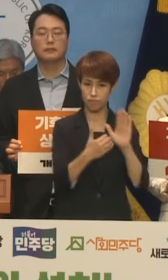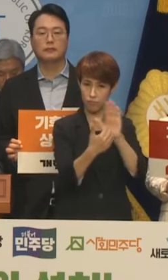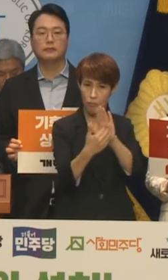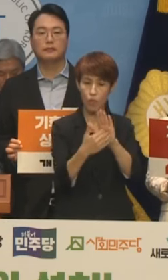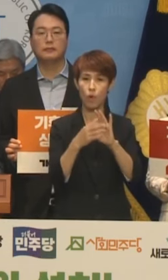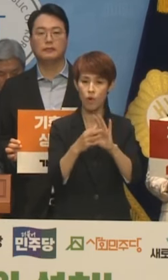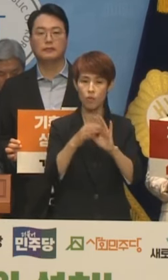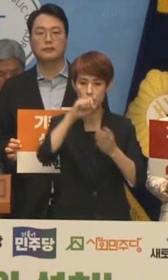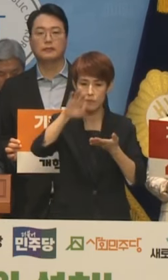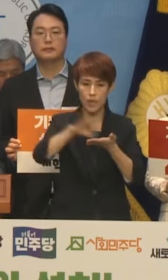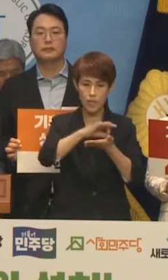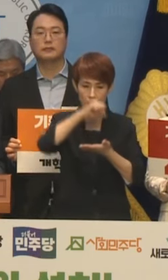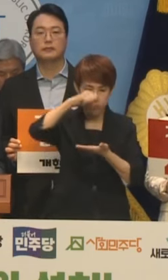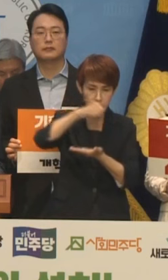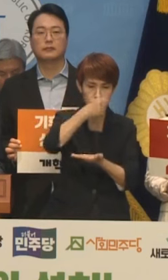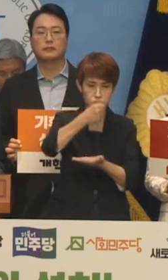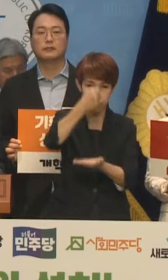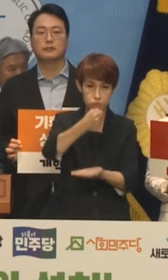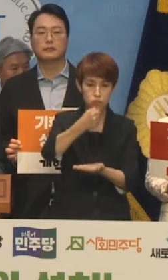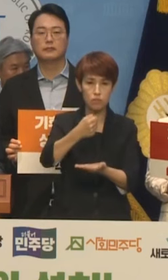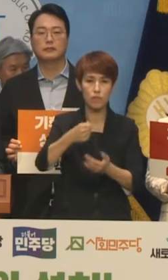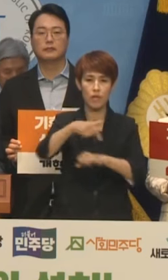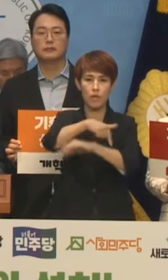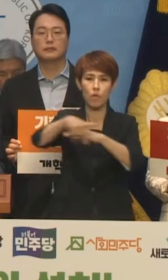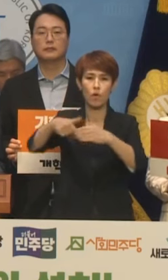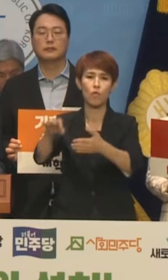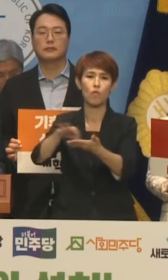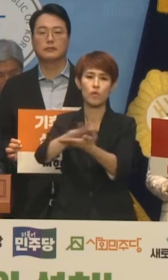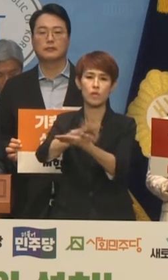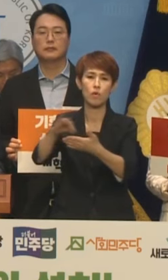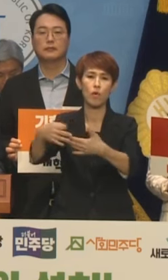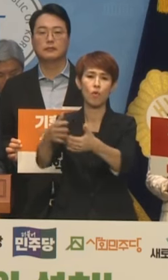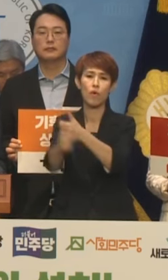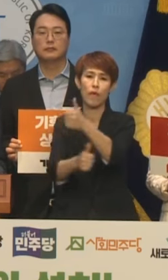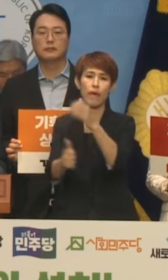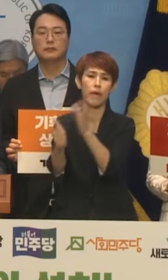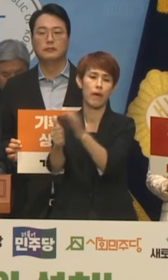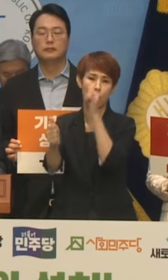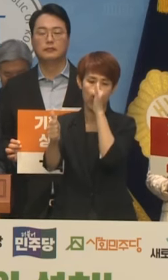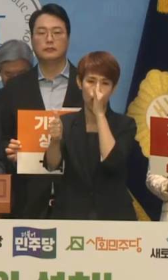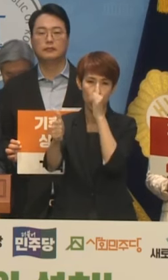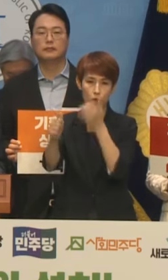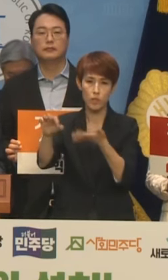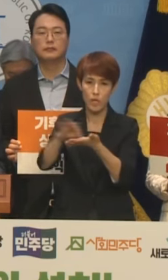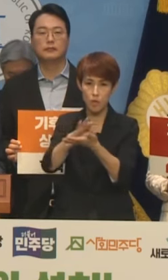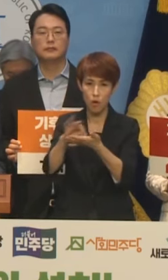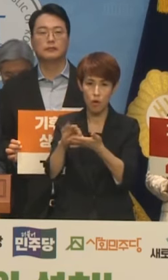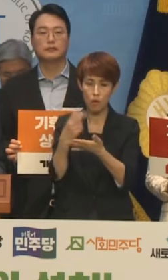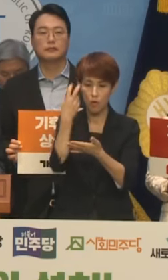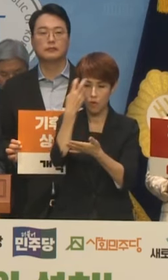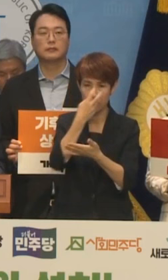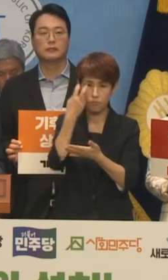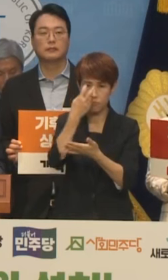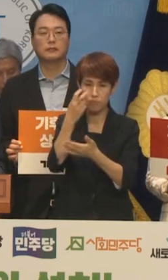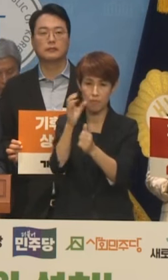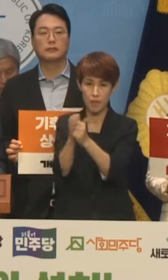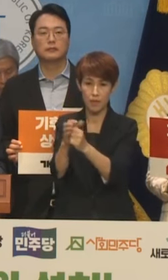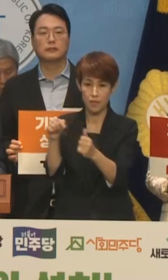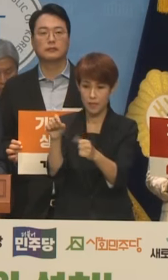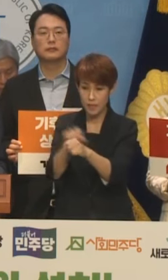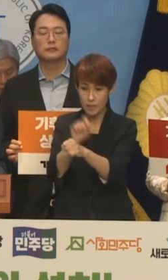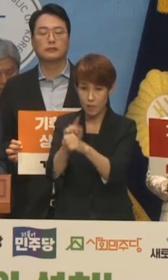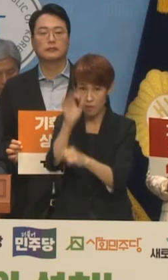대한 예결산 심의권은 기획재정위원회에 있습니다. 하지만 재정경제정책을 소관하는 기획재정위원회의